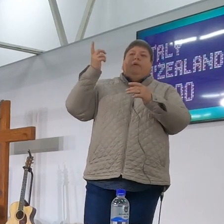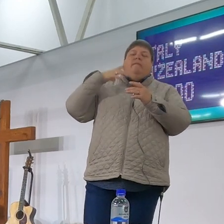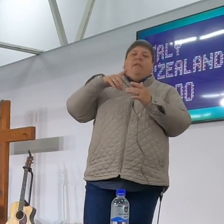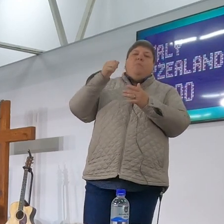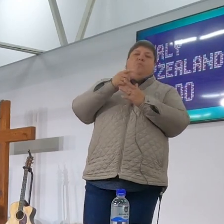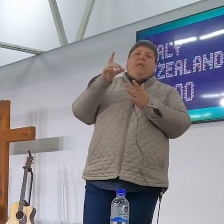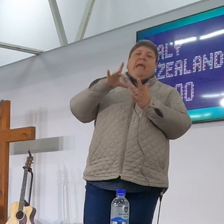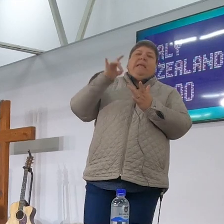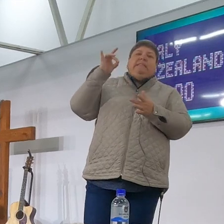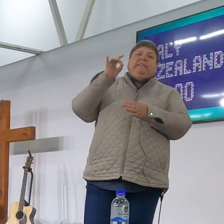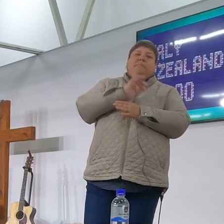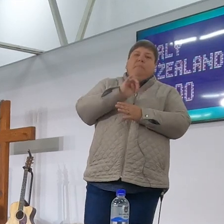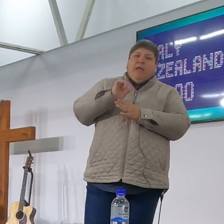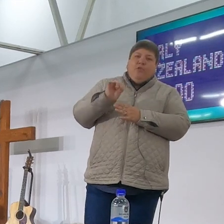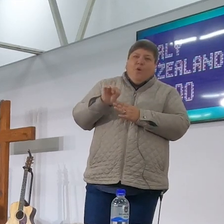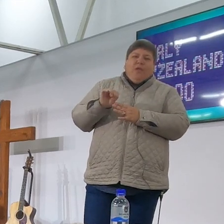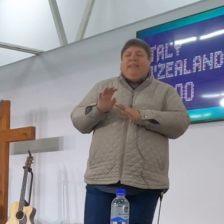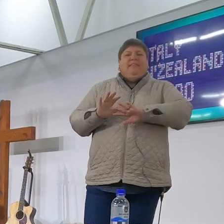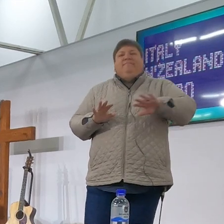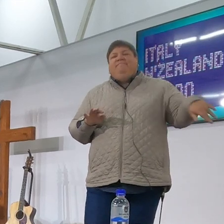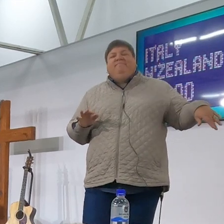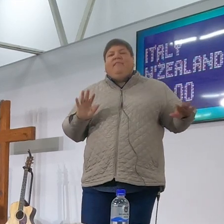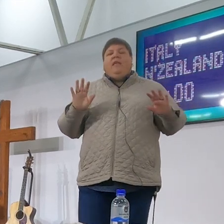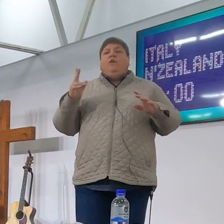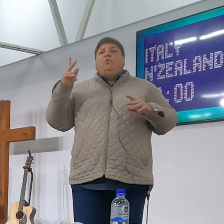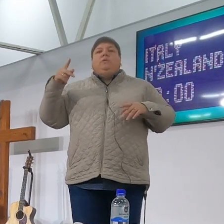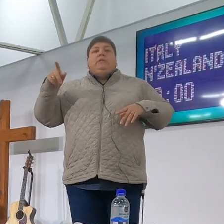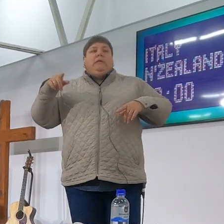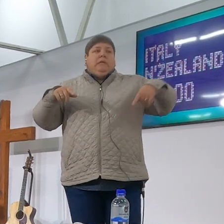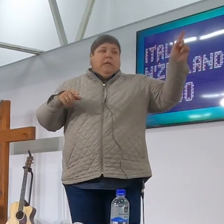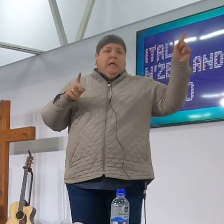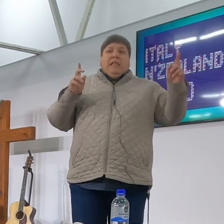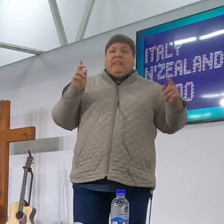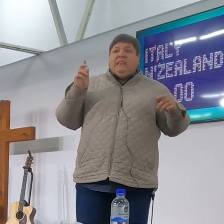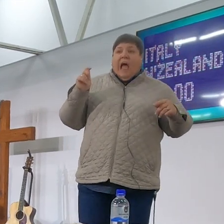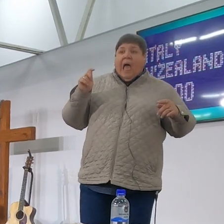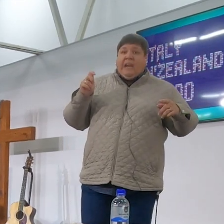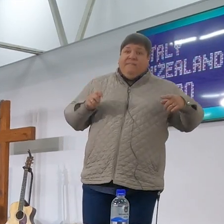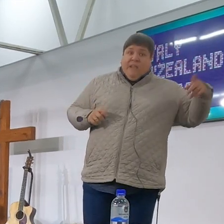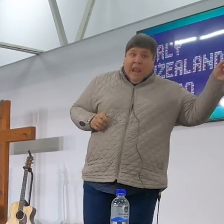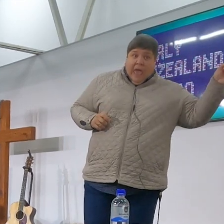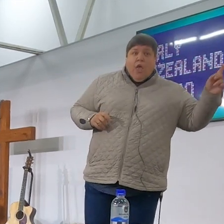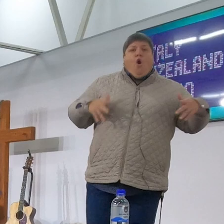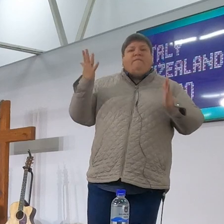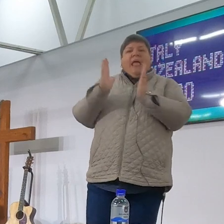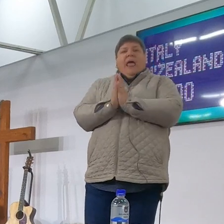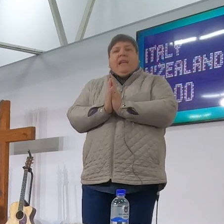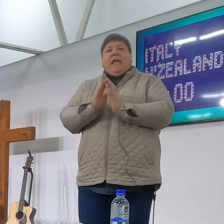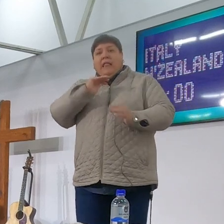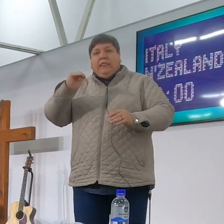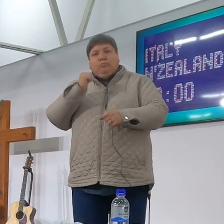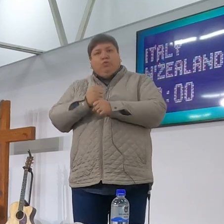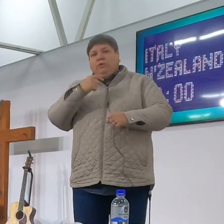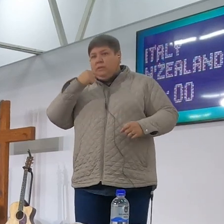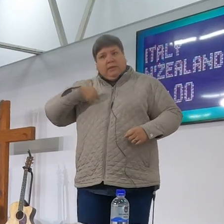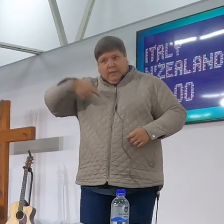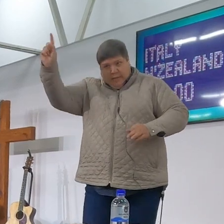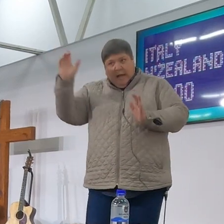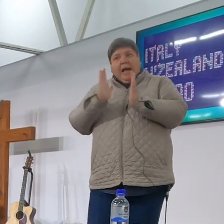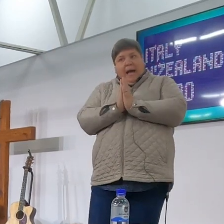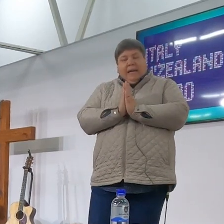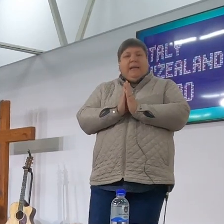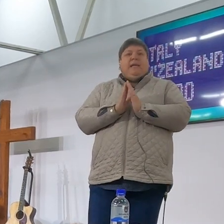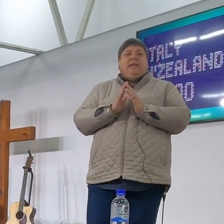McDonald's tel nie, tussen, ek weet nie waar van die kinders nie, Tygerberg en hierso, dan moet hulle sê, ek gaan kerk toe, want dis waar het is, dis waar ons